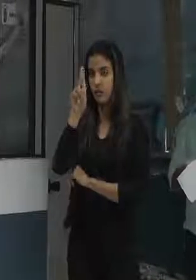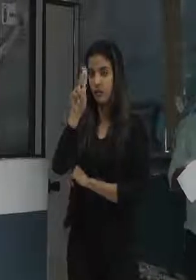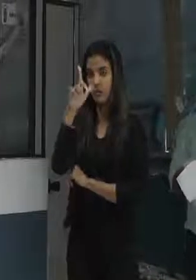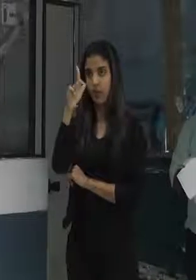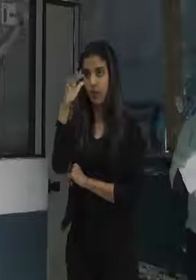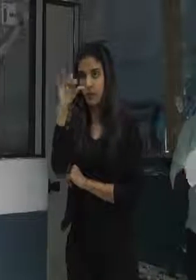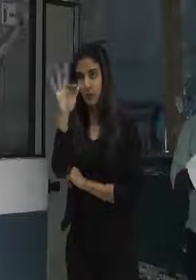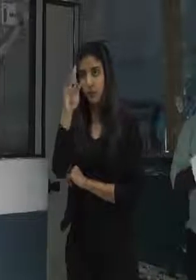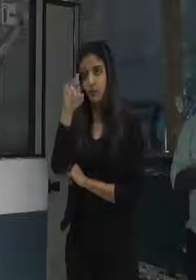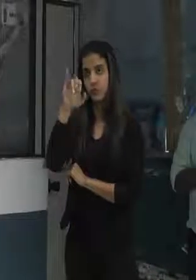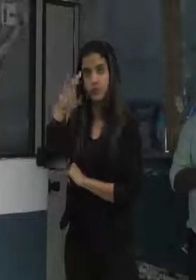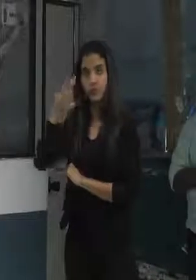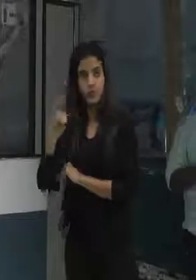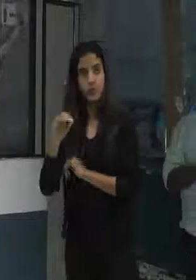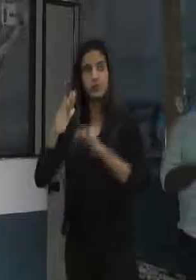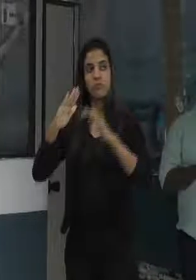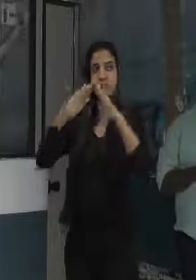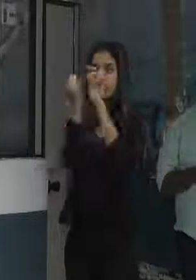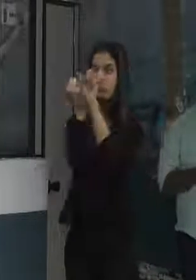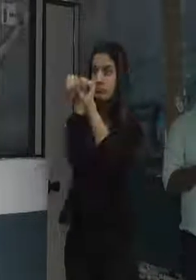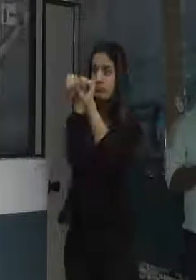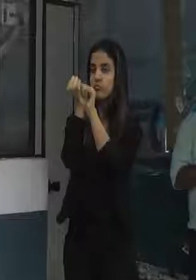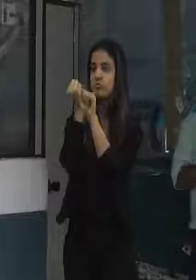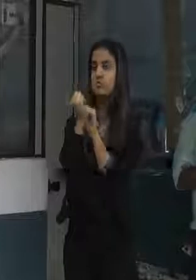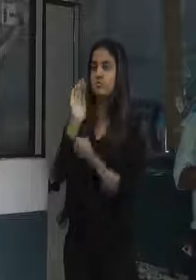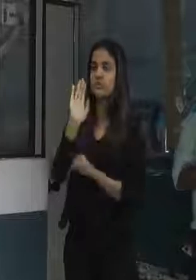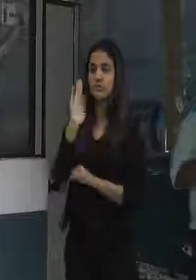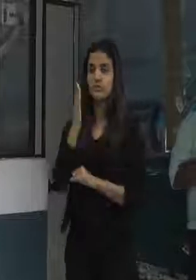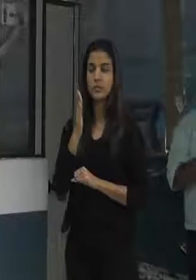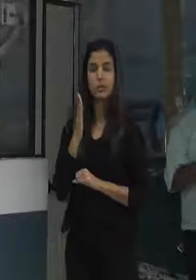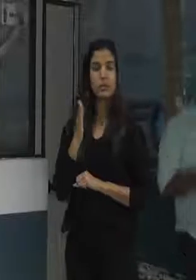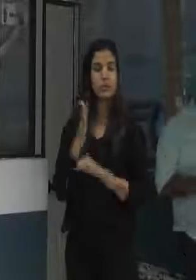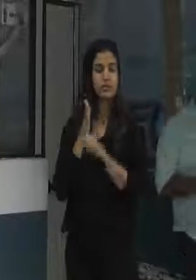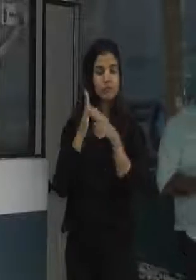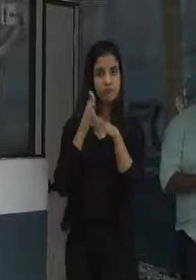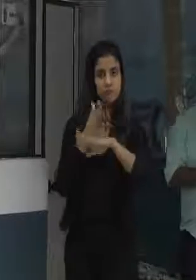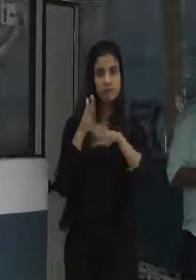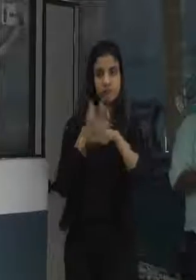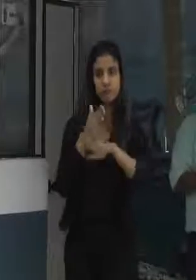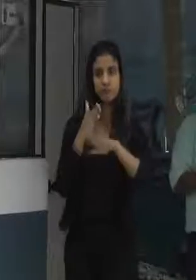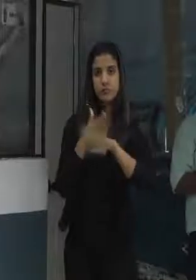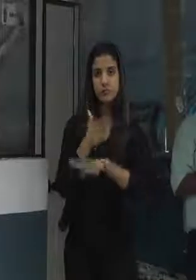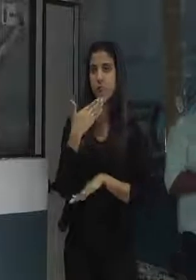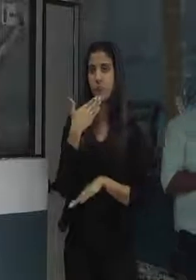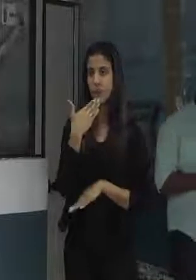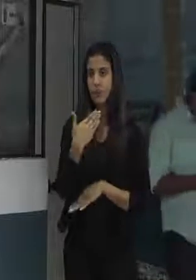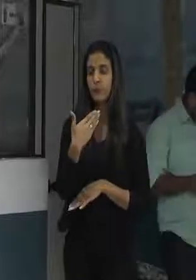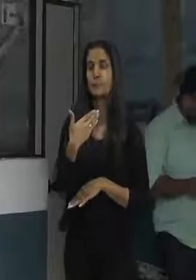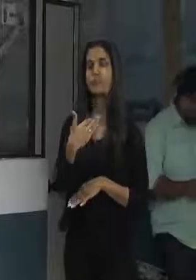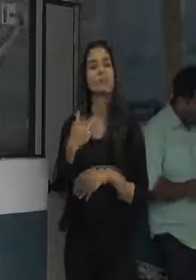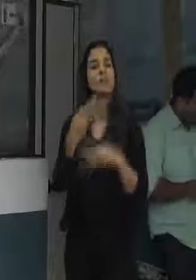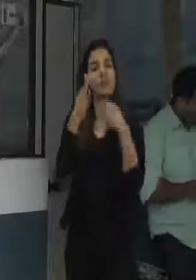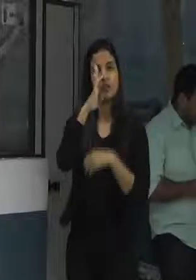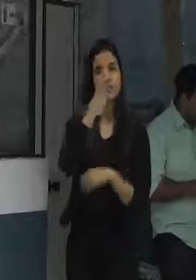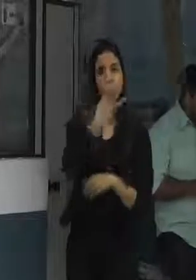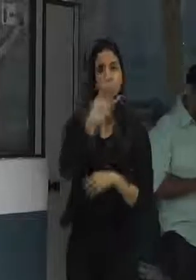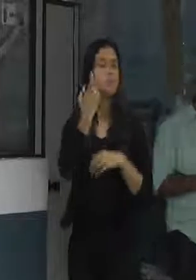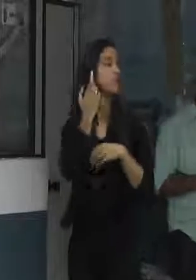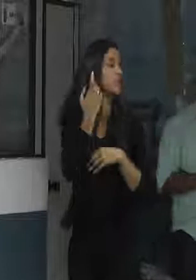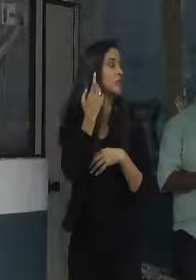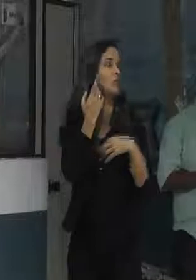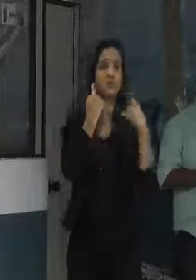iniciado, vereador Abraão e eu, a gente já fez várias buscas e cobranças e reclamações.